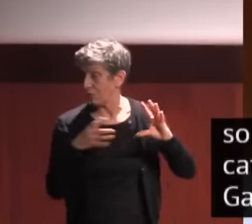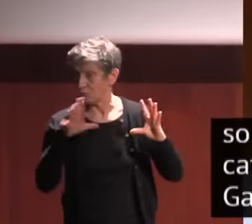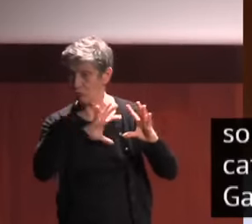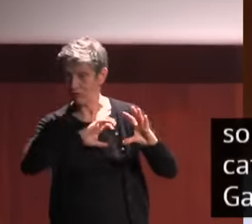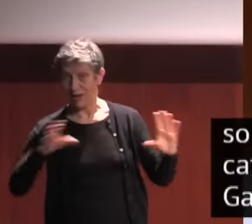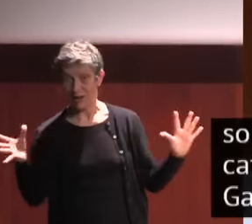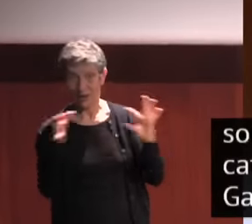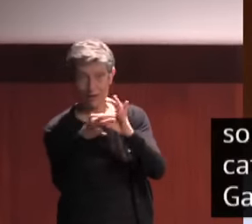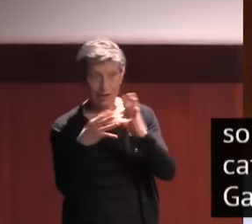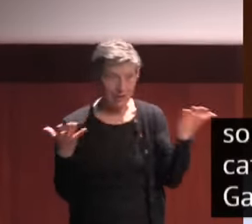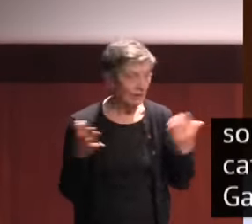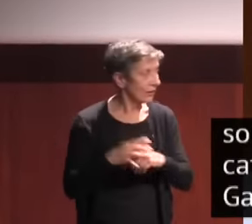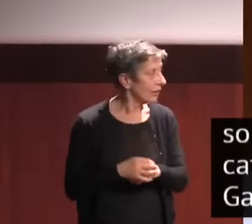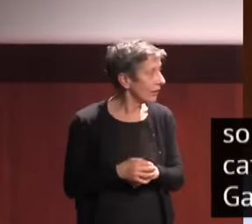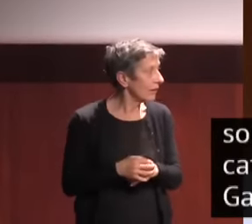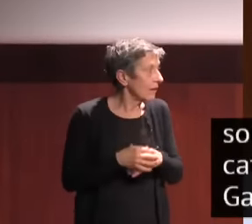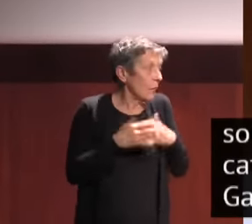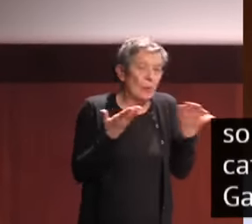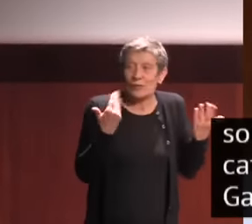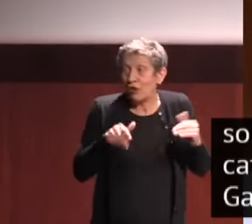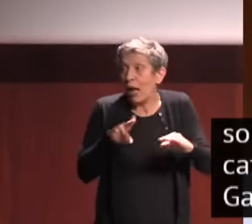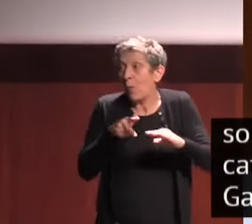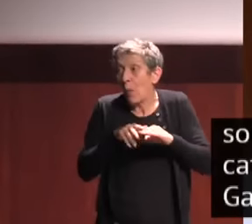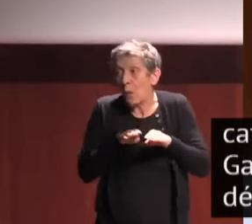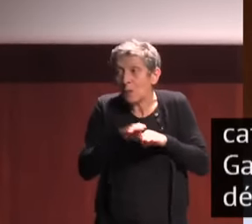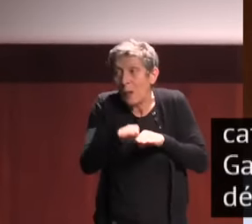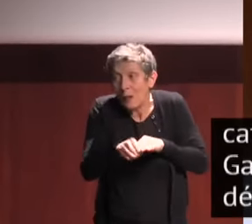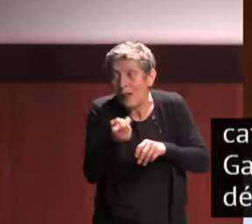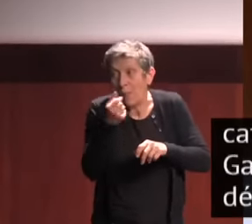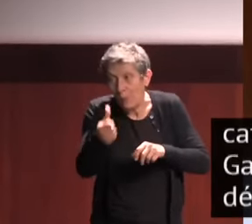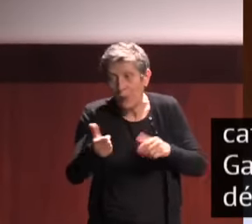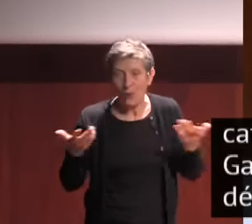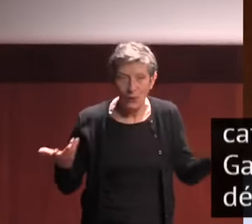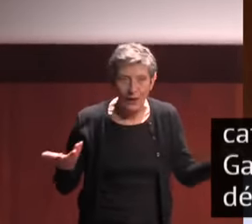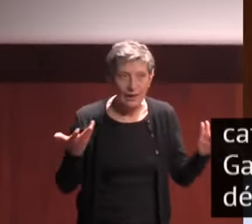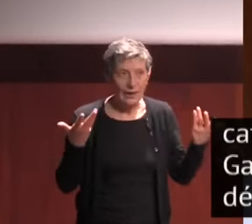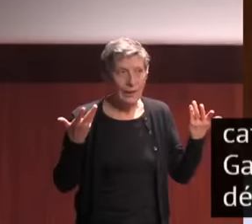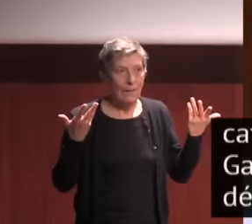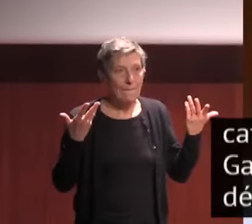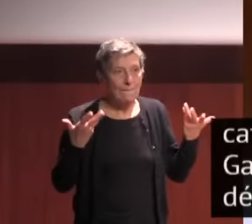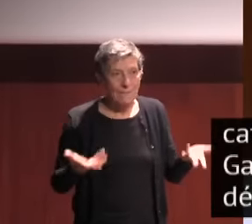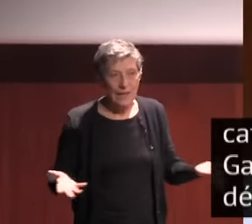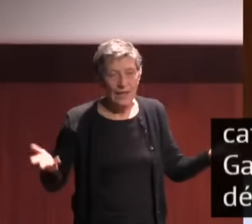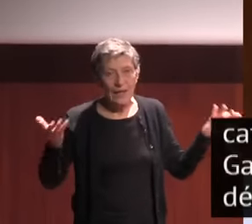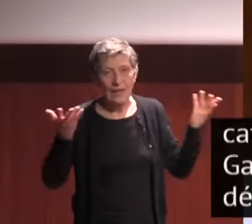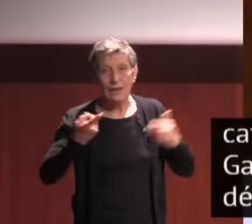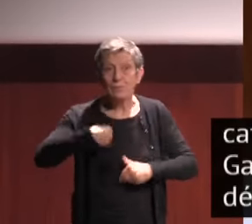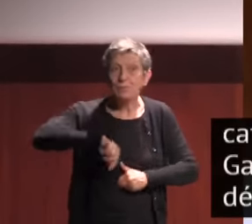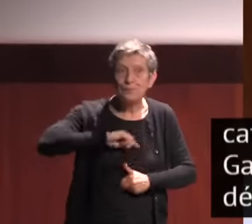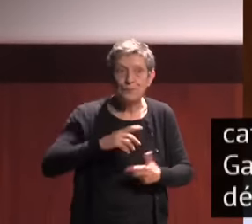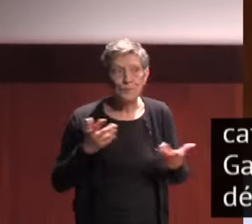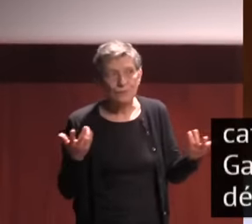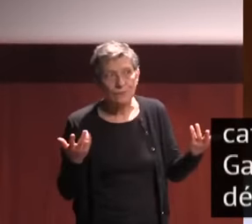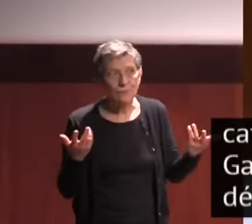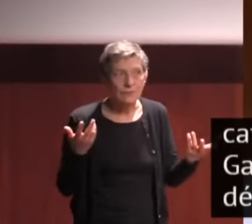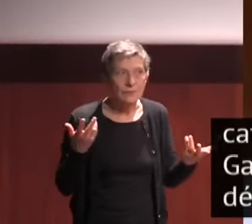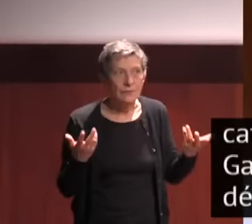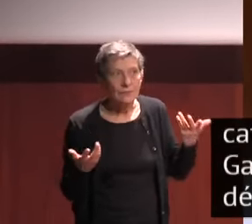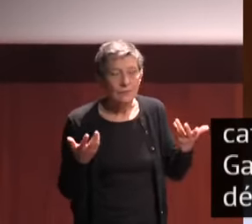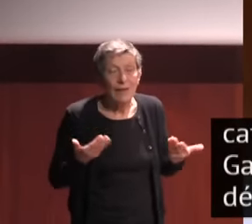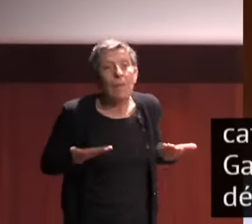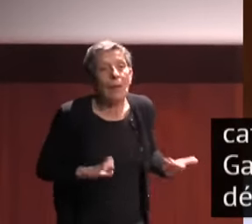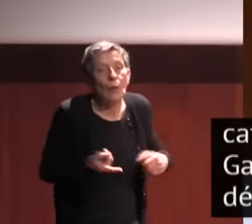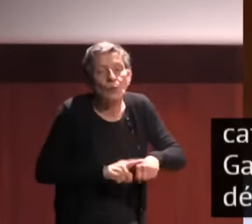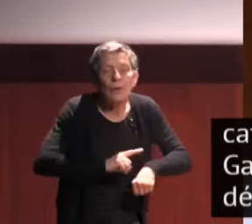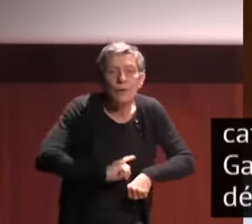aux ouvrages auxquels ils correspondent. Donc c'est déjà un petit pas. On est aussi dans l'envie, en tout cas, pas forcément tout de suite, de